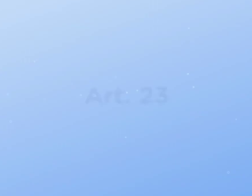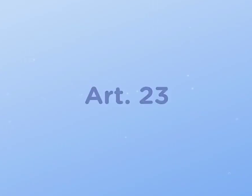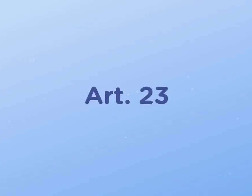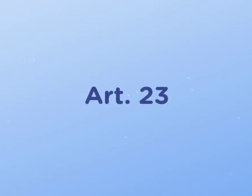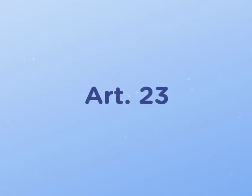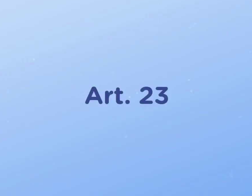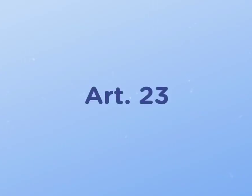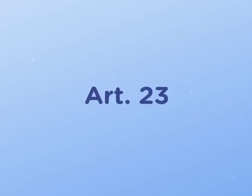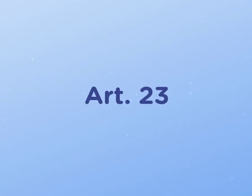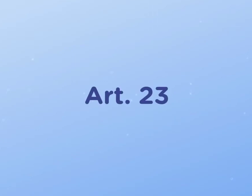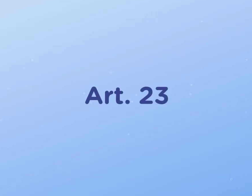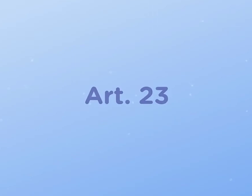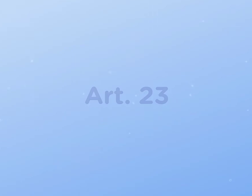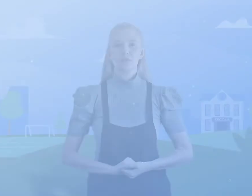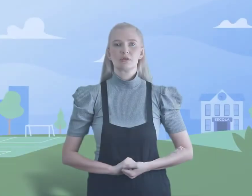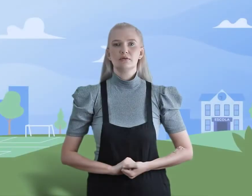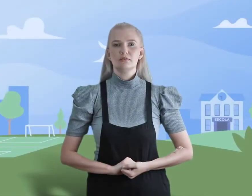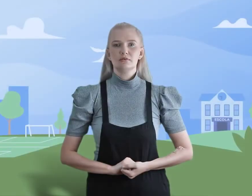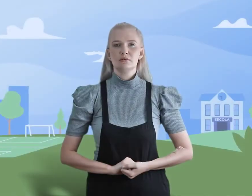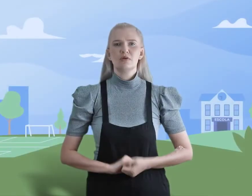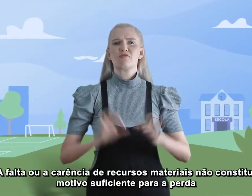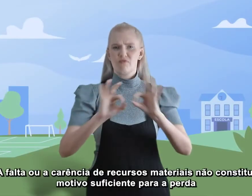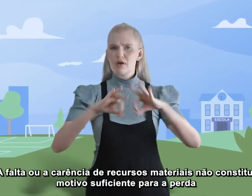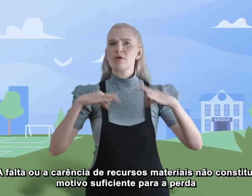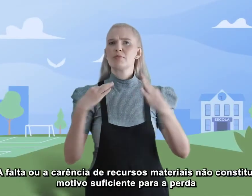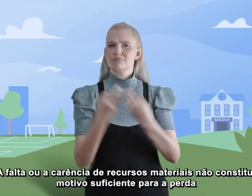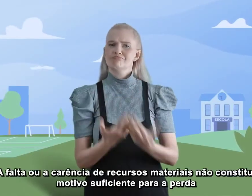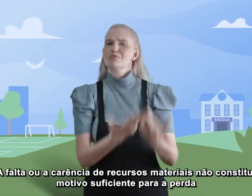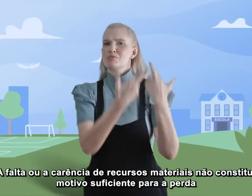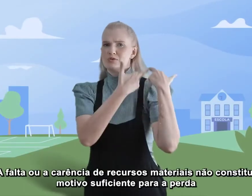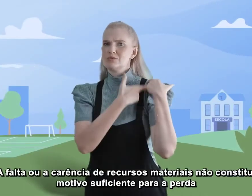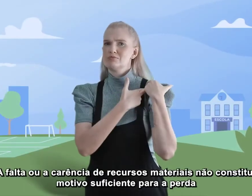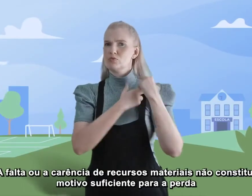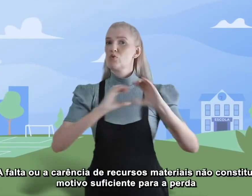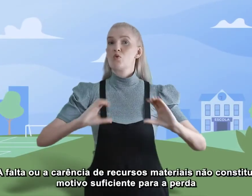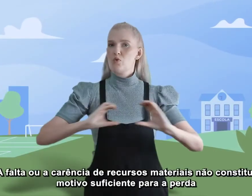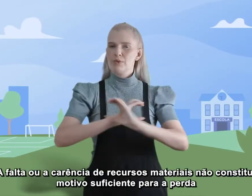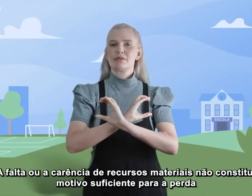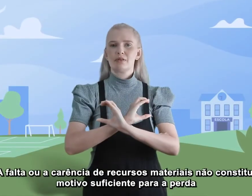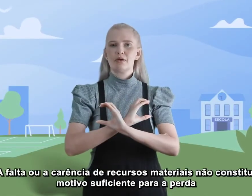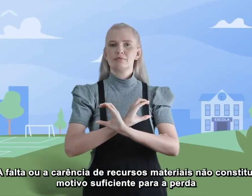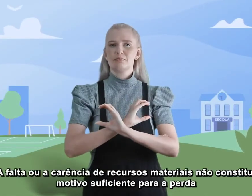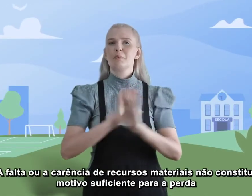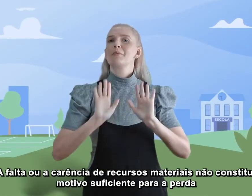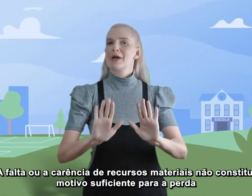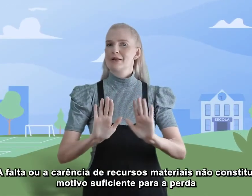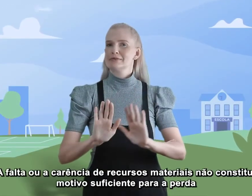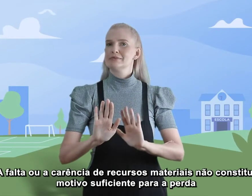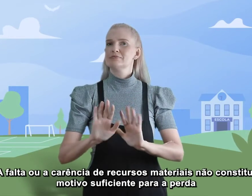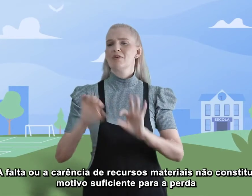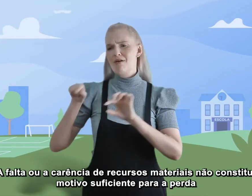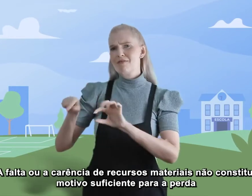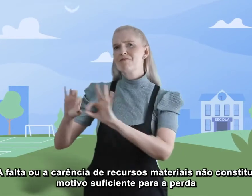Artigo 23. A falta ou a carência de recursos materiais não constitui